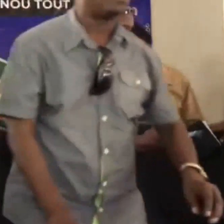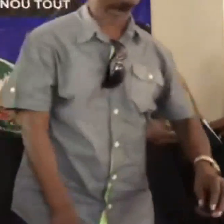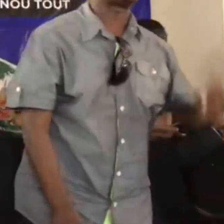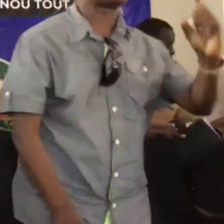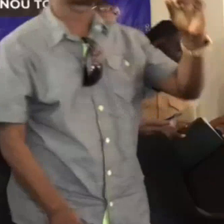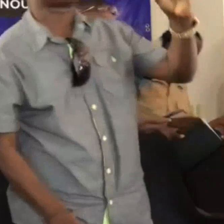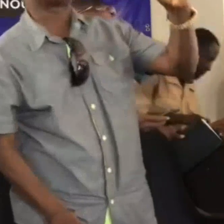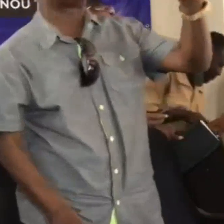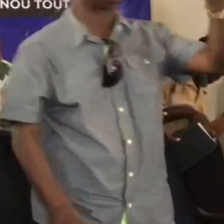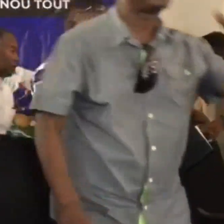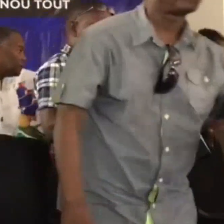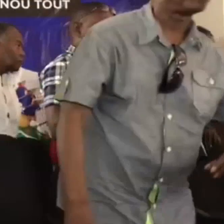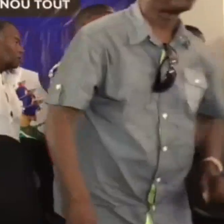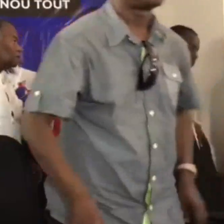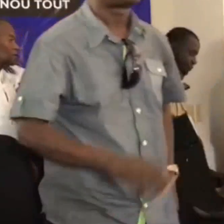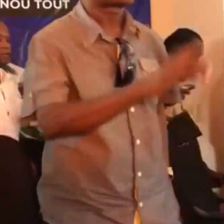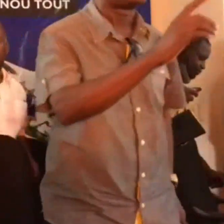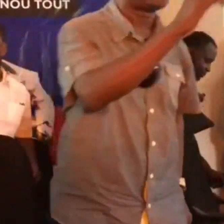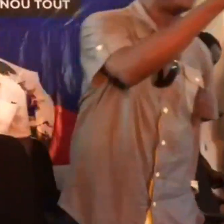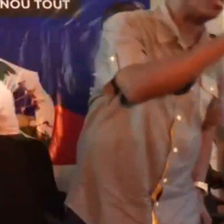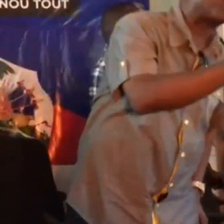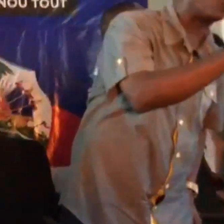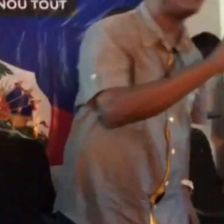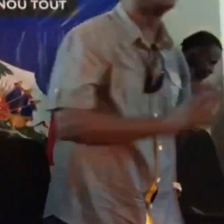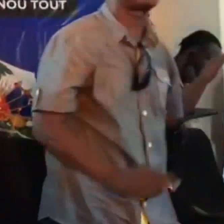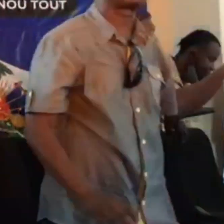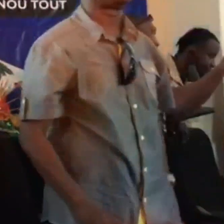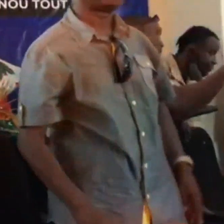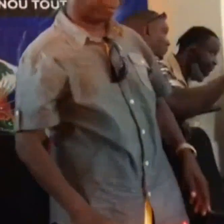T-E-L-O-N-G. Qui va ici?